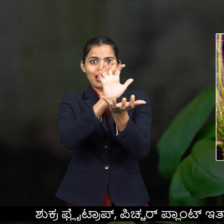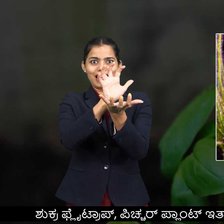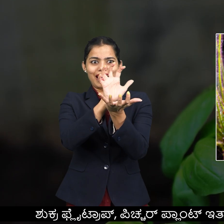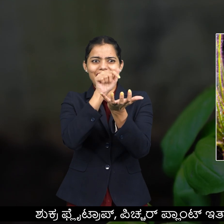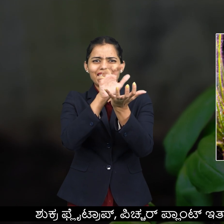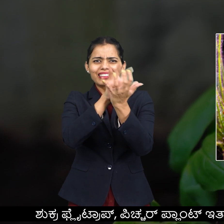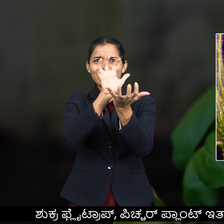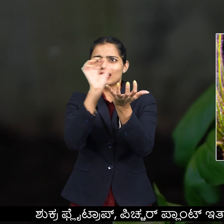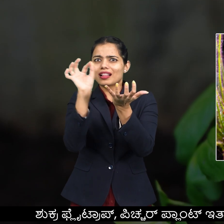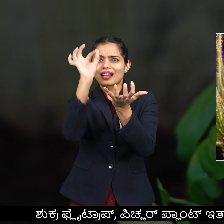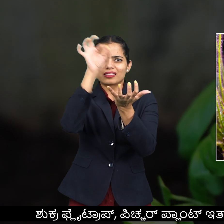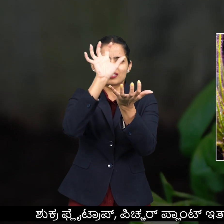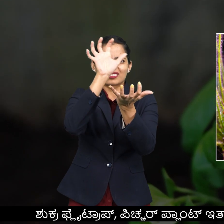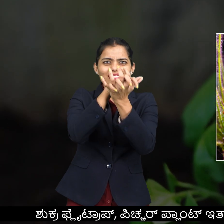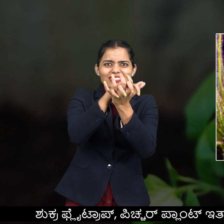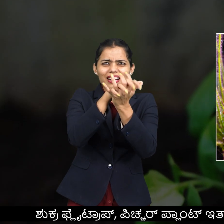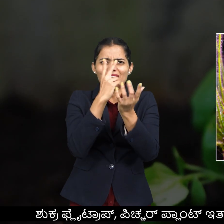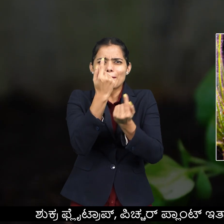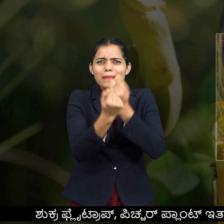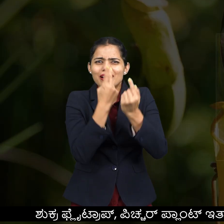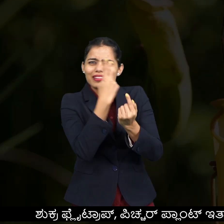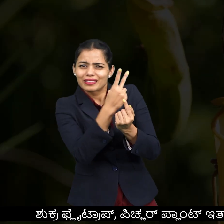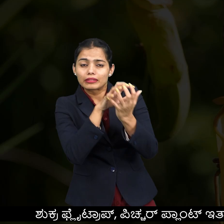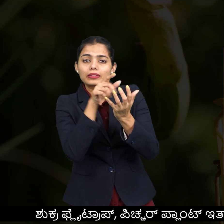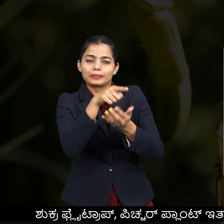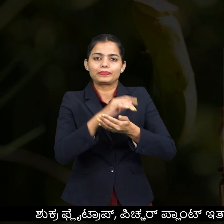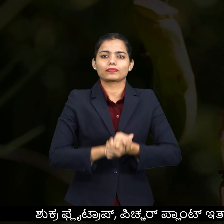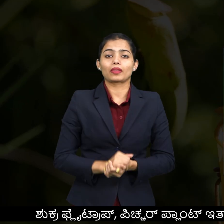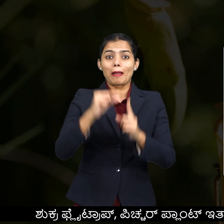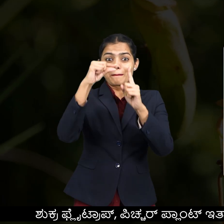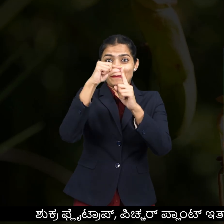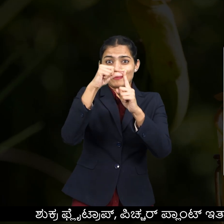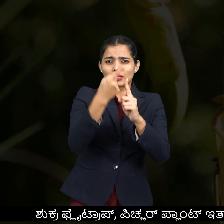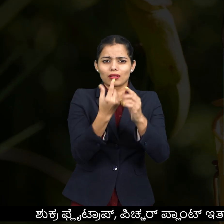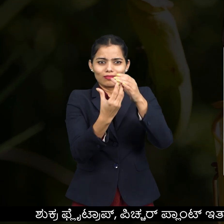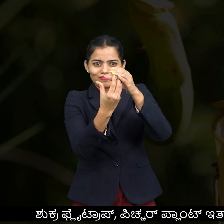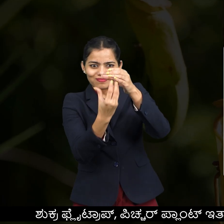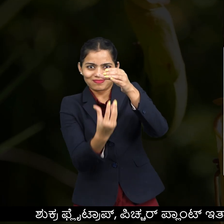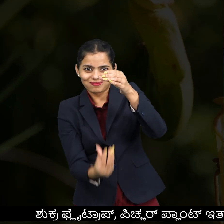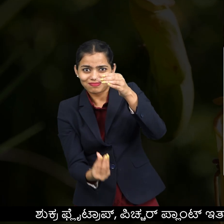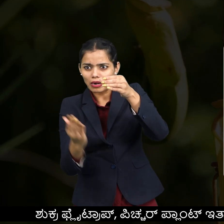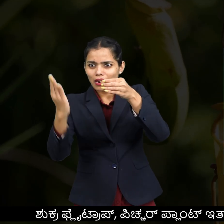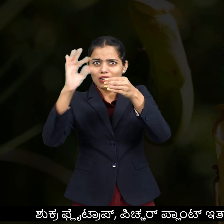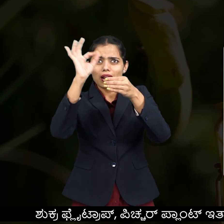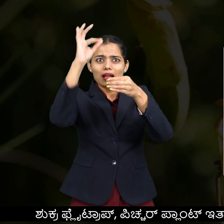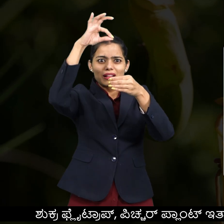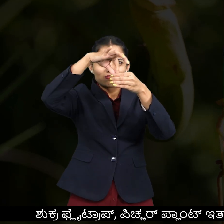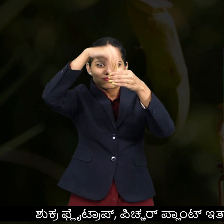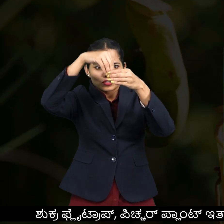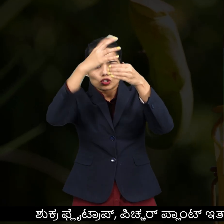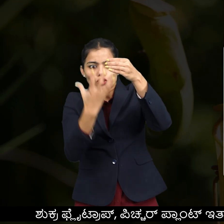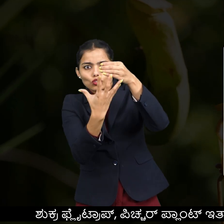ಶುಕ್ರ, ಫ್ಲೈಟ್ರಾಫ್, ಪಿಚ್ಚರ್ ಪ್ಲಾಂಟ್ ಇತ್ಯಾದಿಗಳು ಕೀಟಕಗಳನ್ನು ಸೇವಿಸುವ